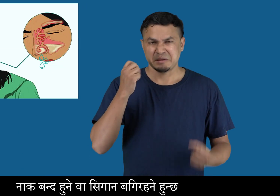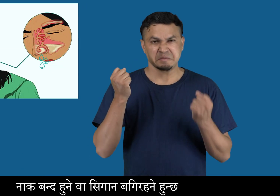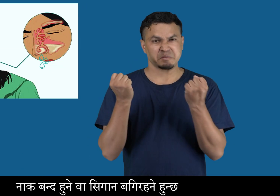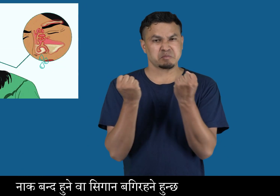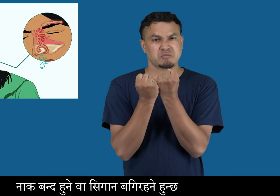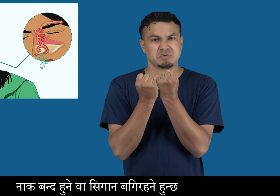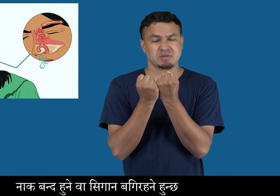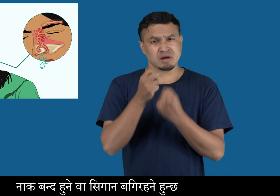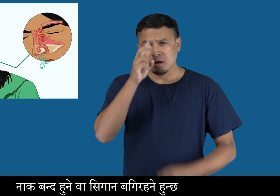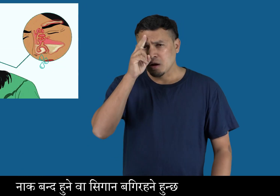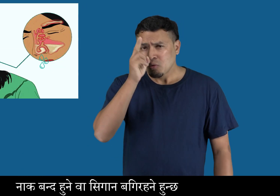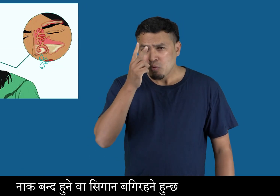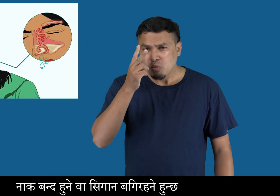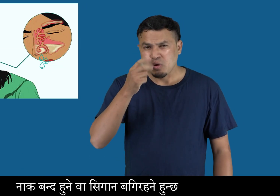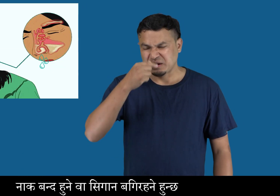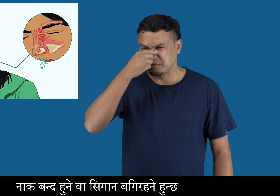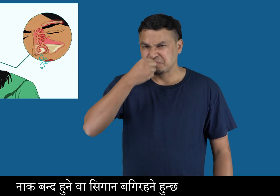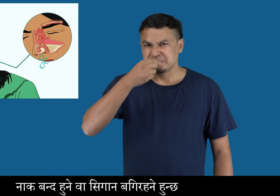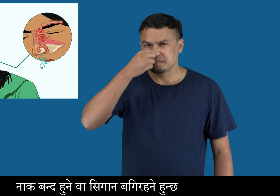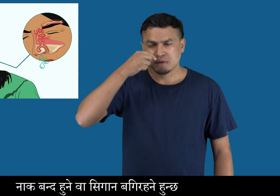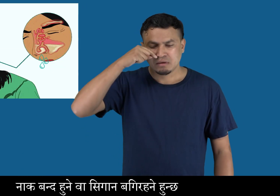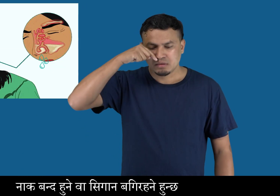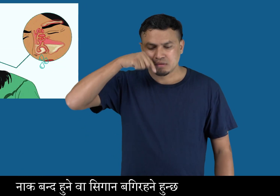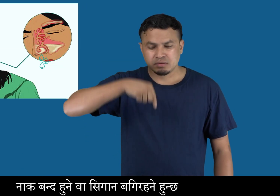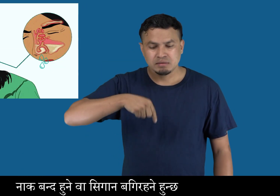नाक बन्द हुने वा सिगान बगिरहने हुन्छ।